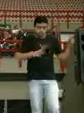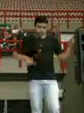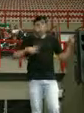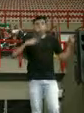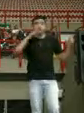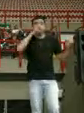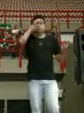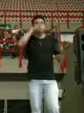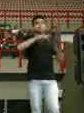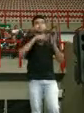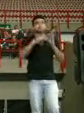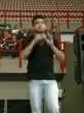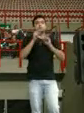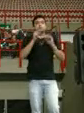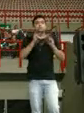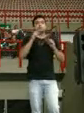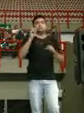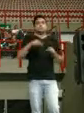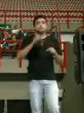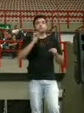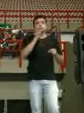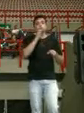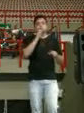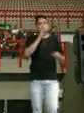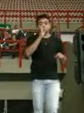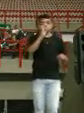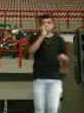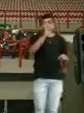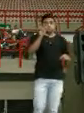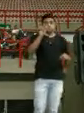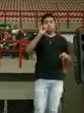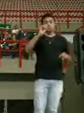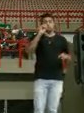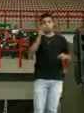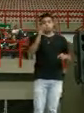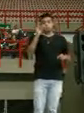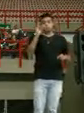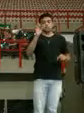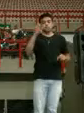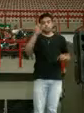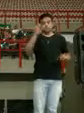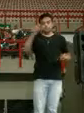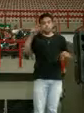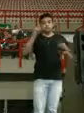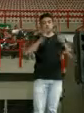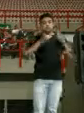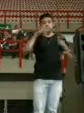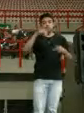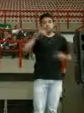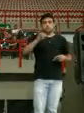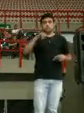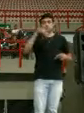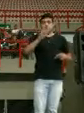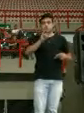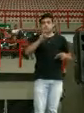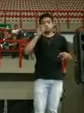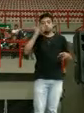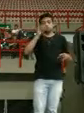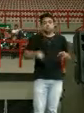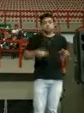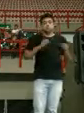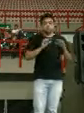na corda, a gente chama de quê? Tração ou tensão. O que é o Mi, pessoal? O Mi é a